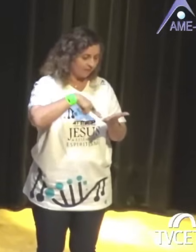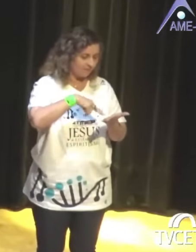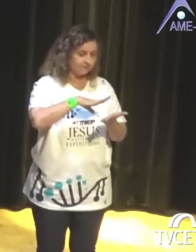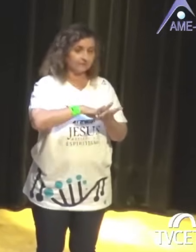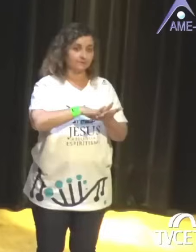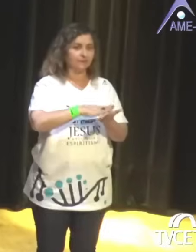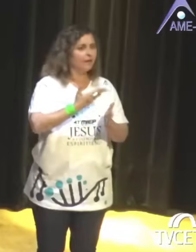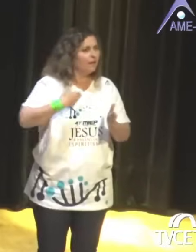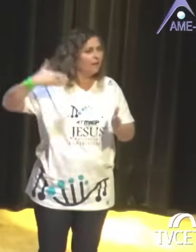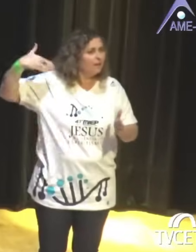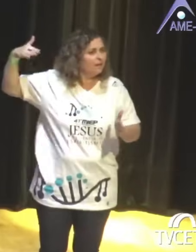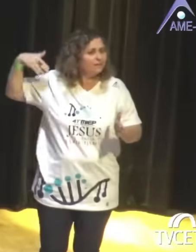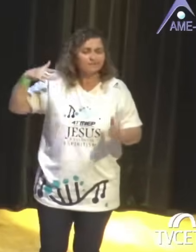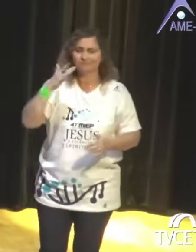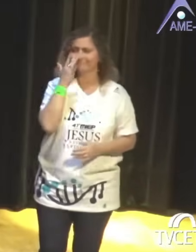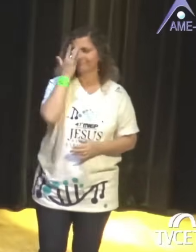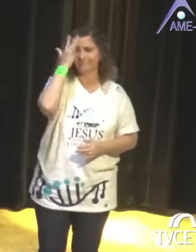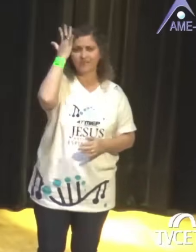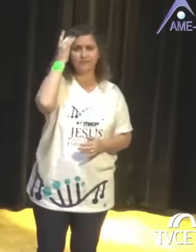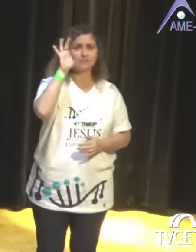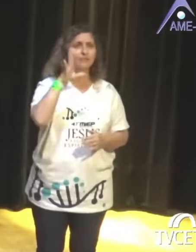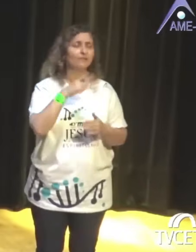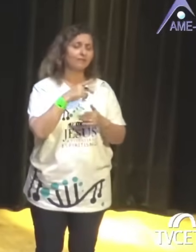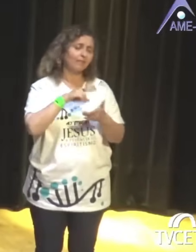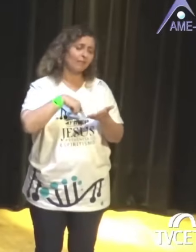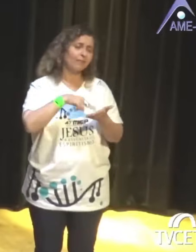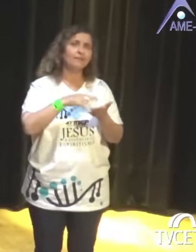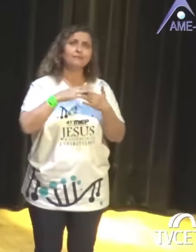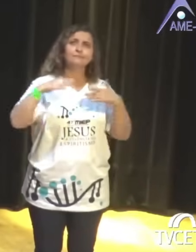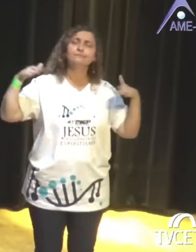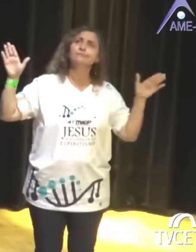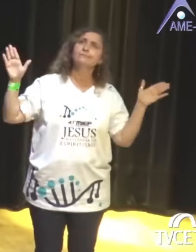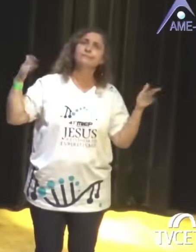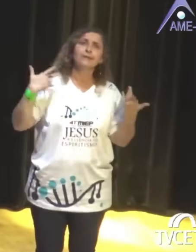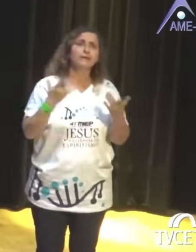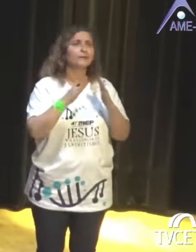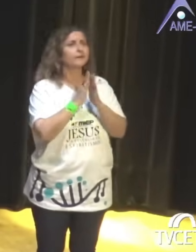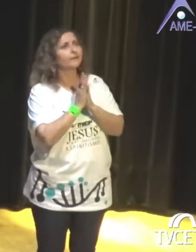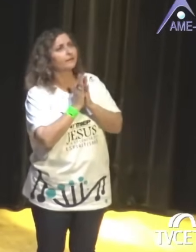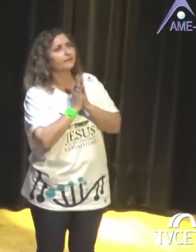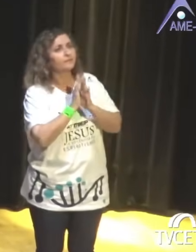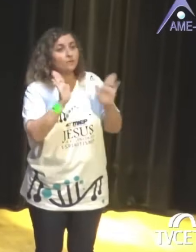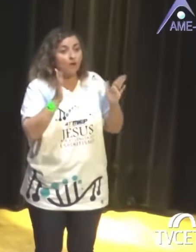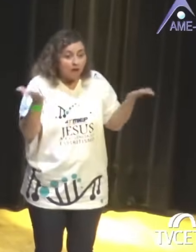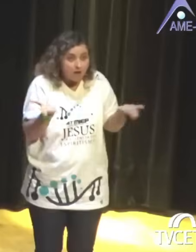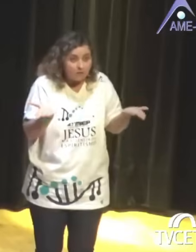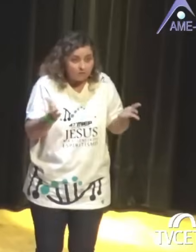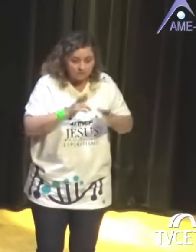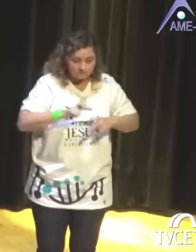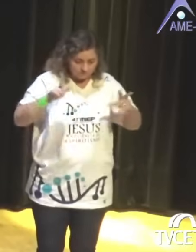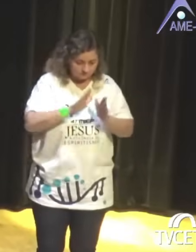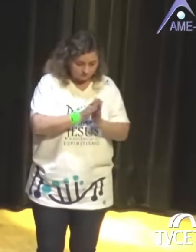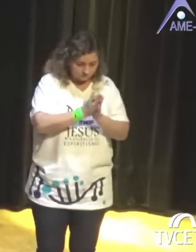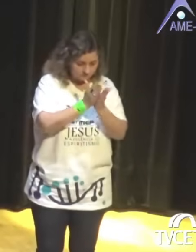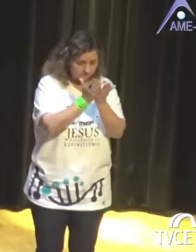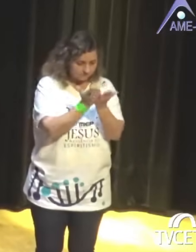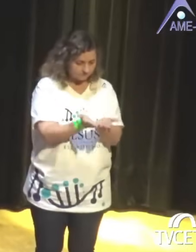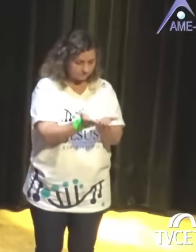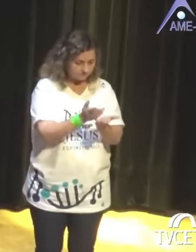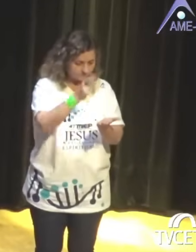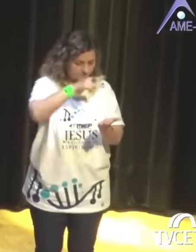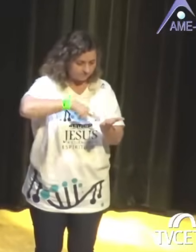Amado querido S só ISO agora eu abro tá lá